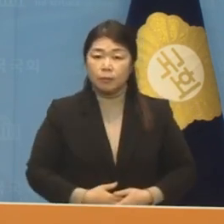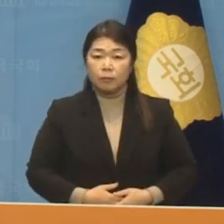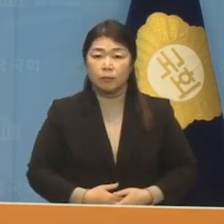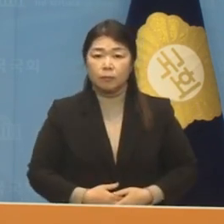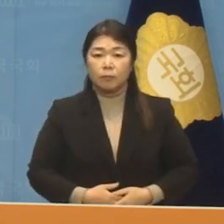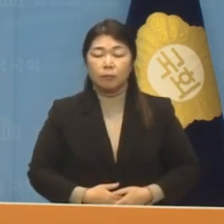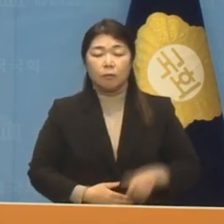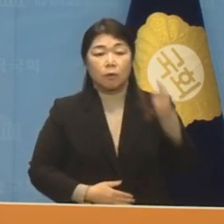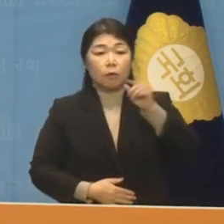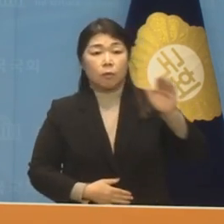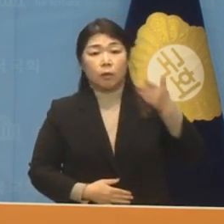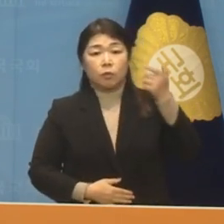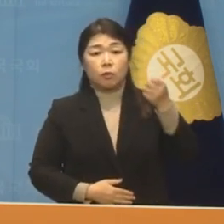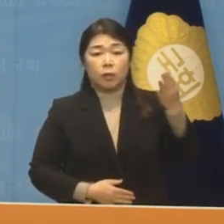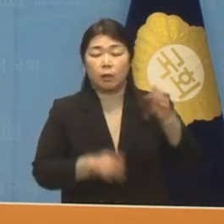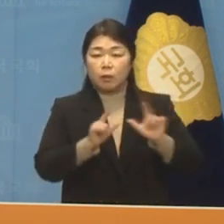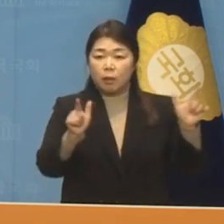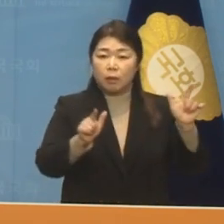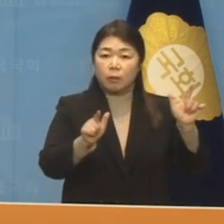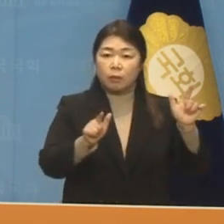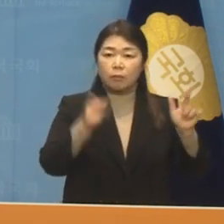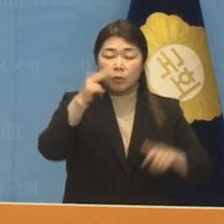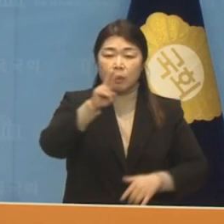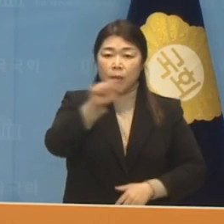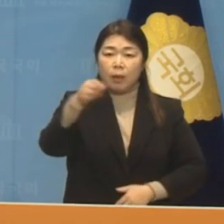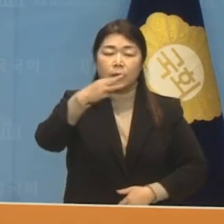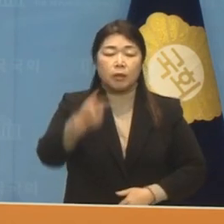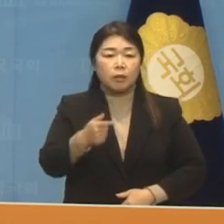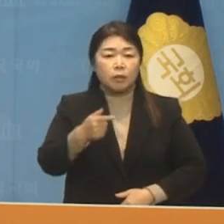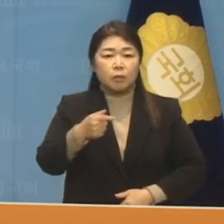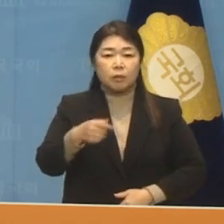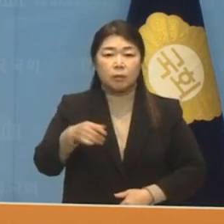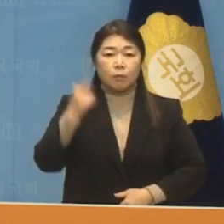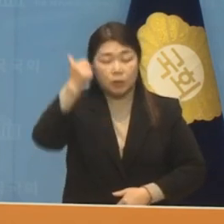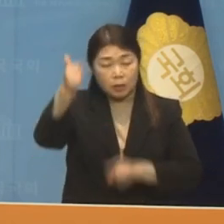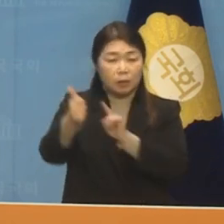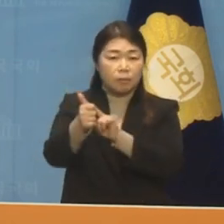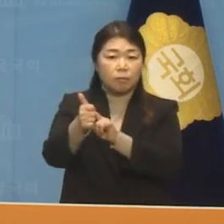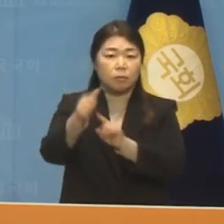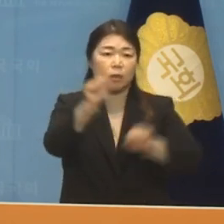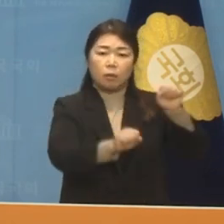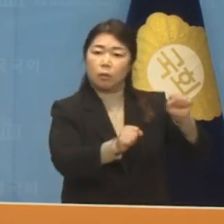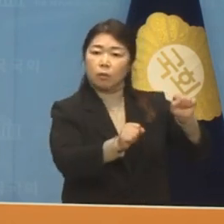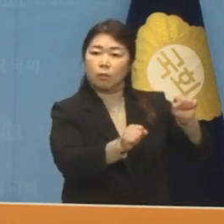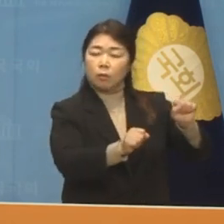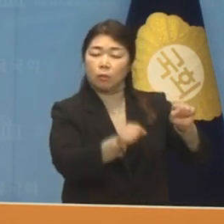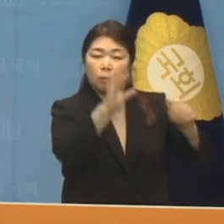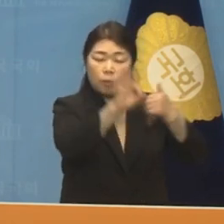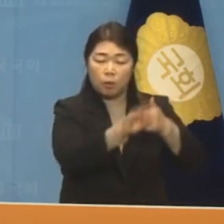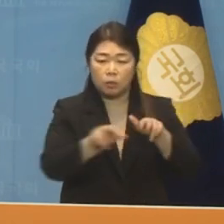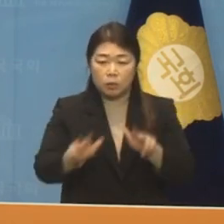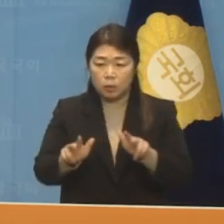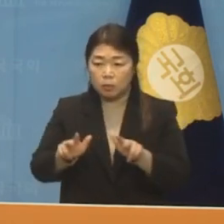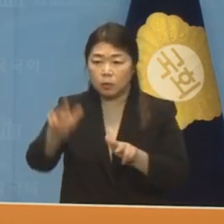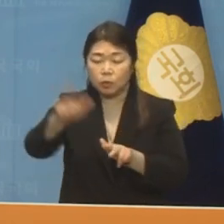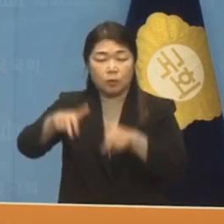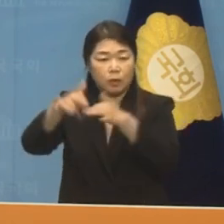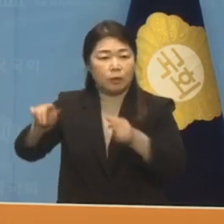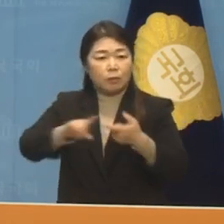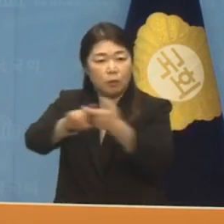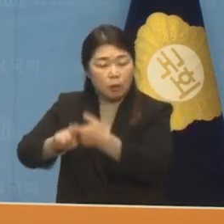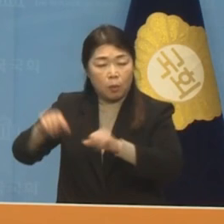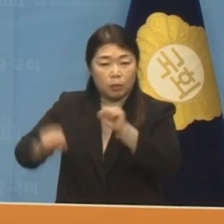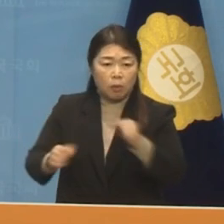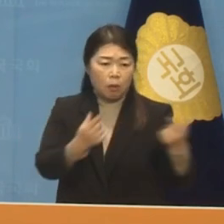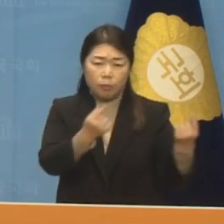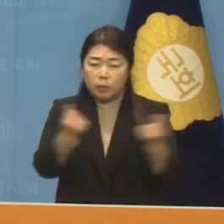마틴 루터킹 목사님의 그런 활동과 전장연의 활동은 너무 흡사하고 유사합니다. 지금